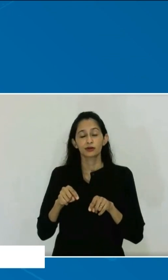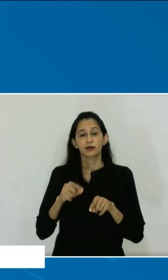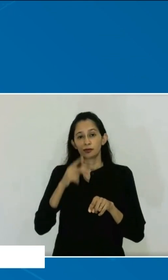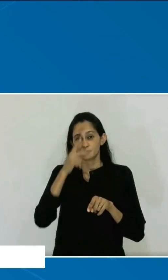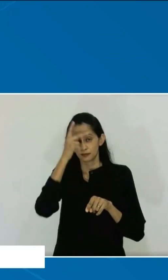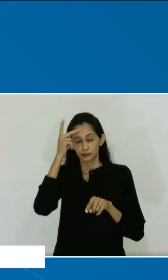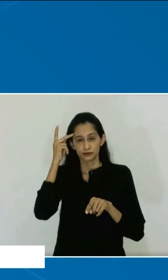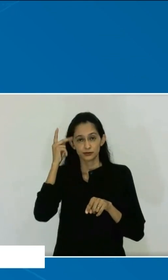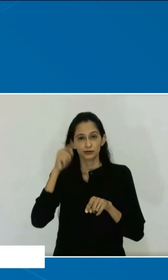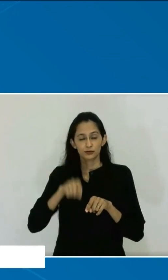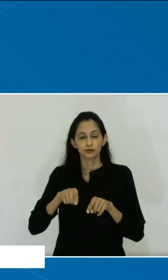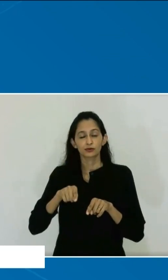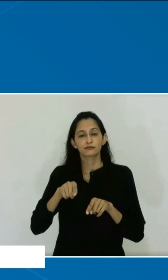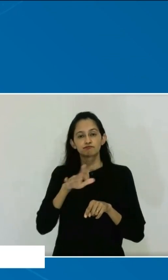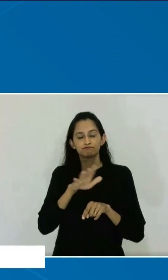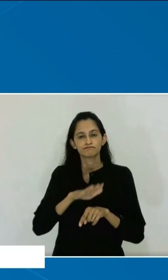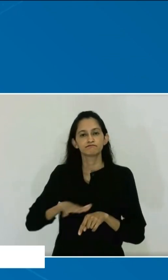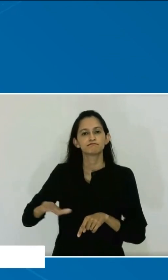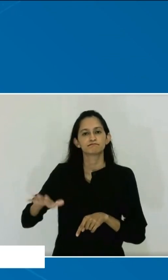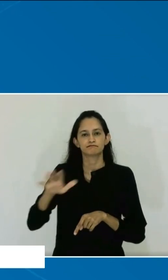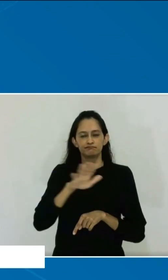população, geralmente,